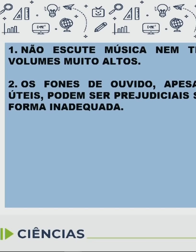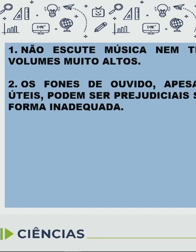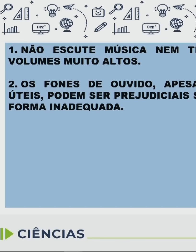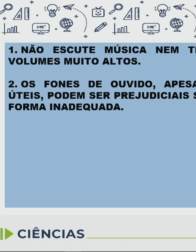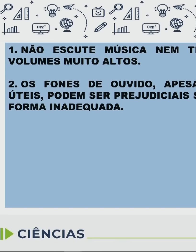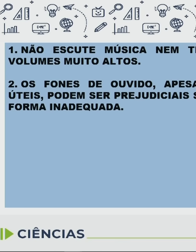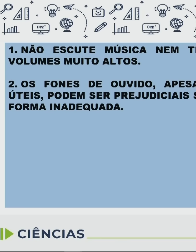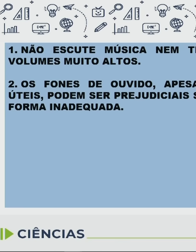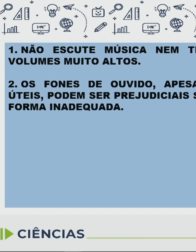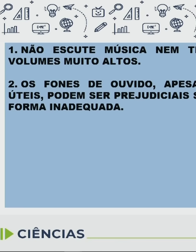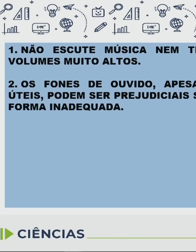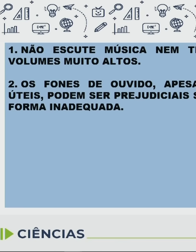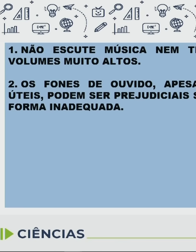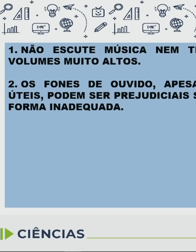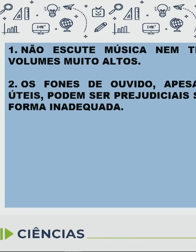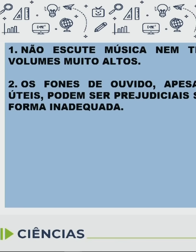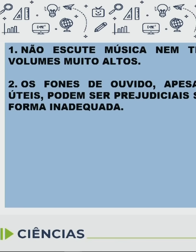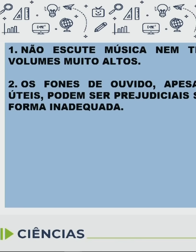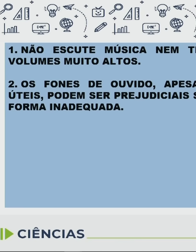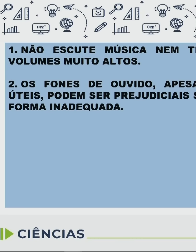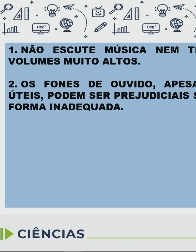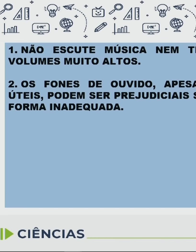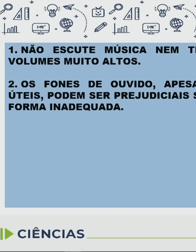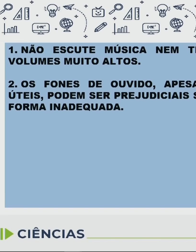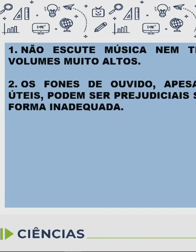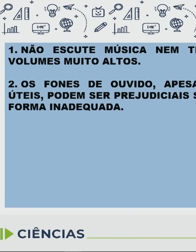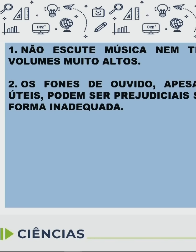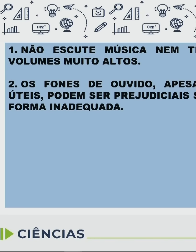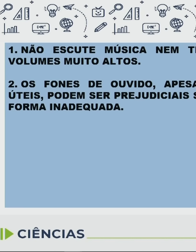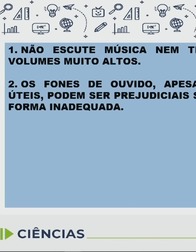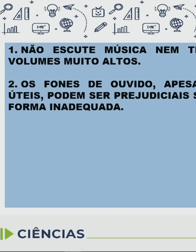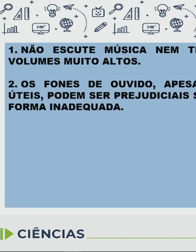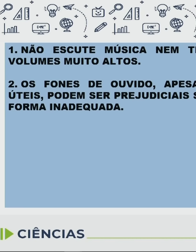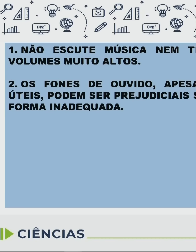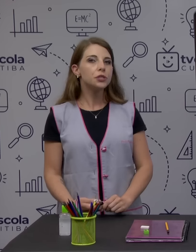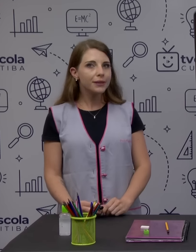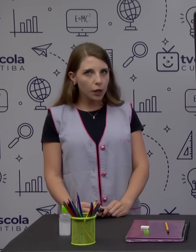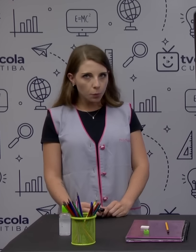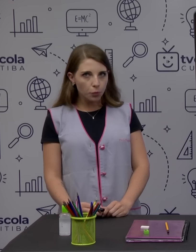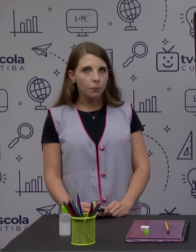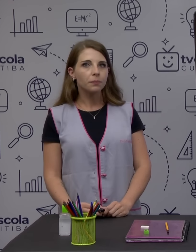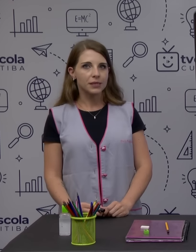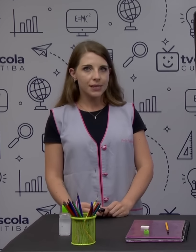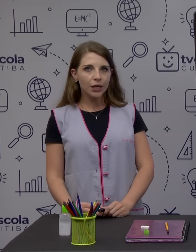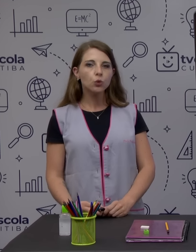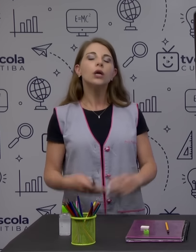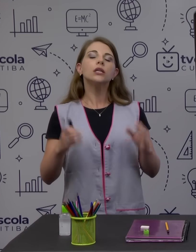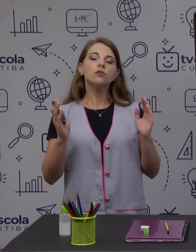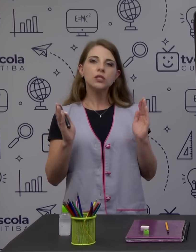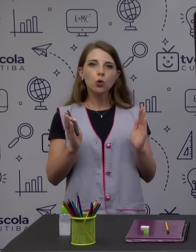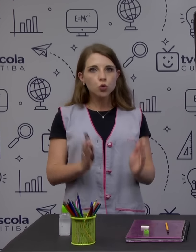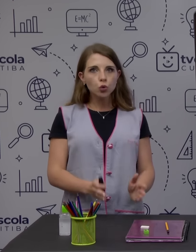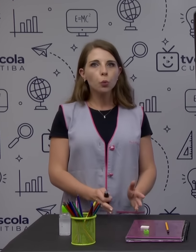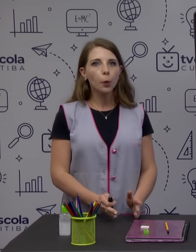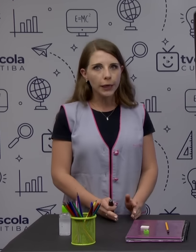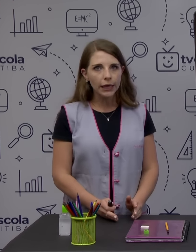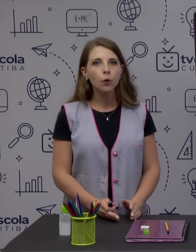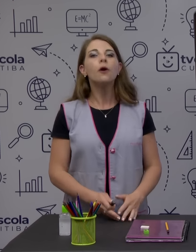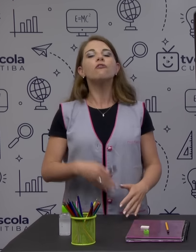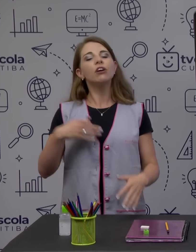de ouvido? Pode, gente, mas por um curto espaço de tempo, tá certo? Então você escuta um pouquinho, vai